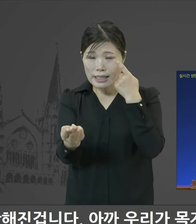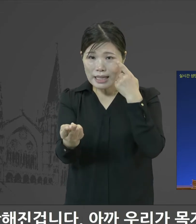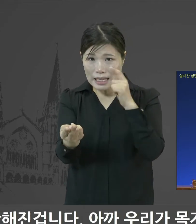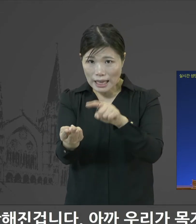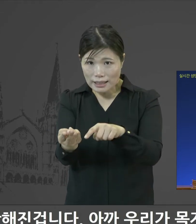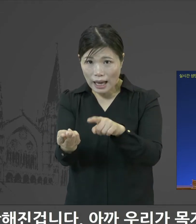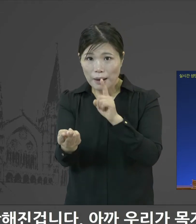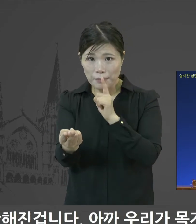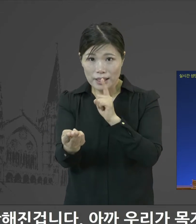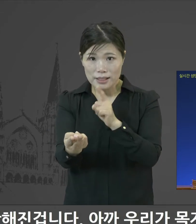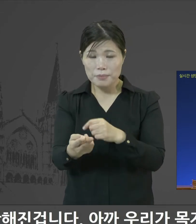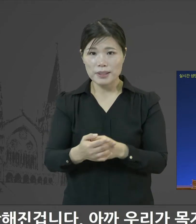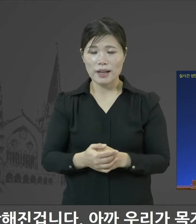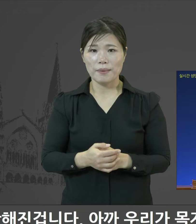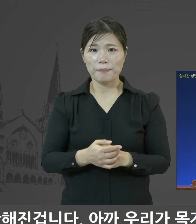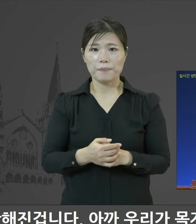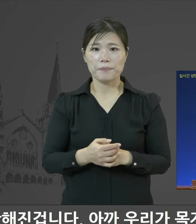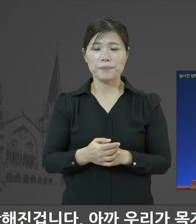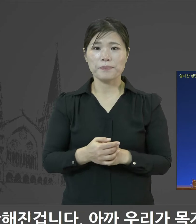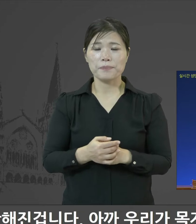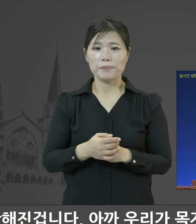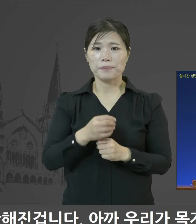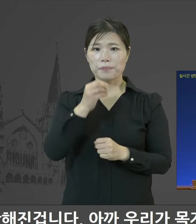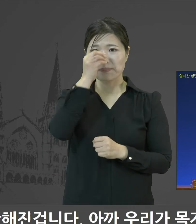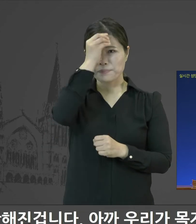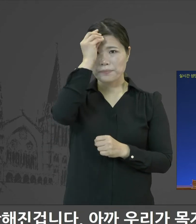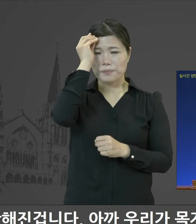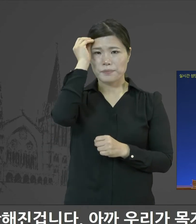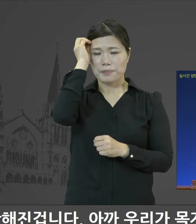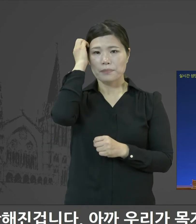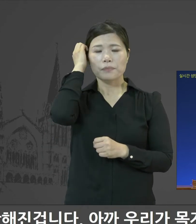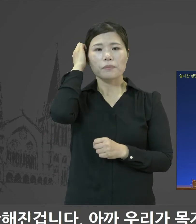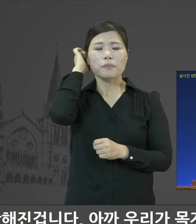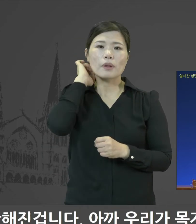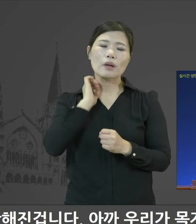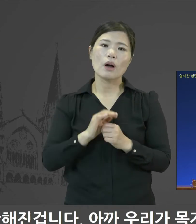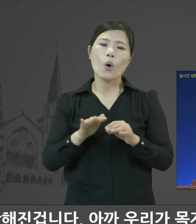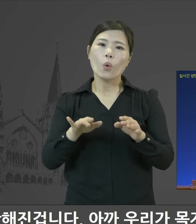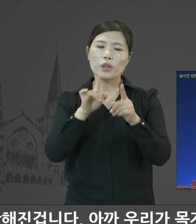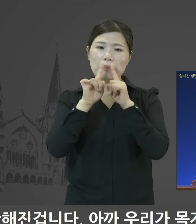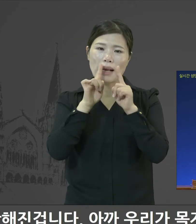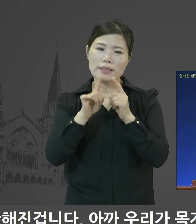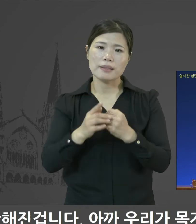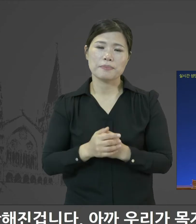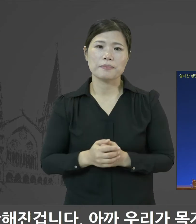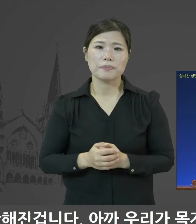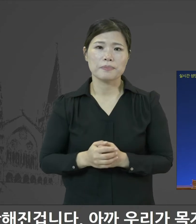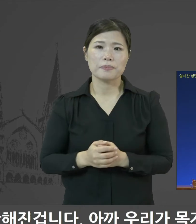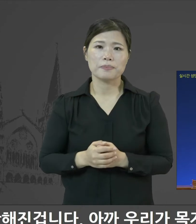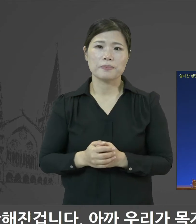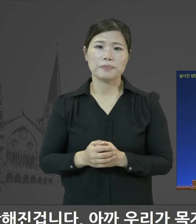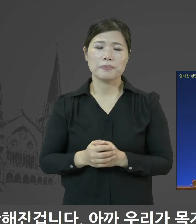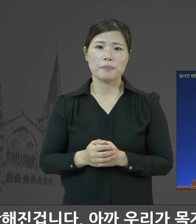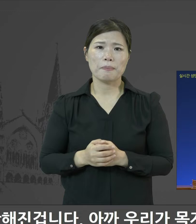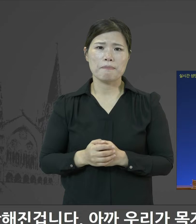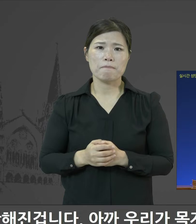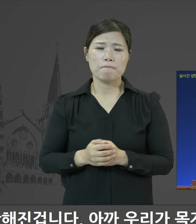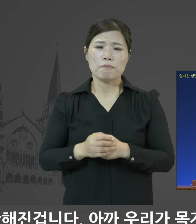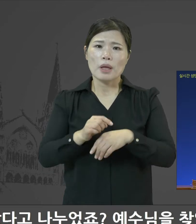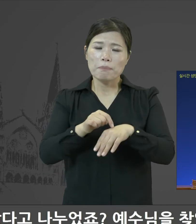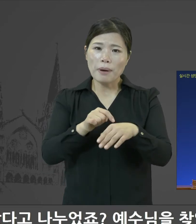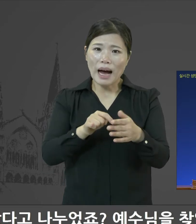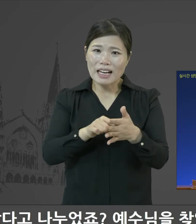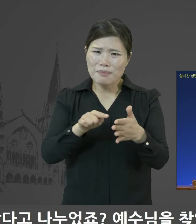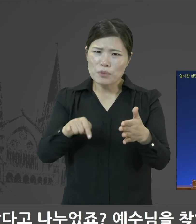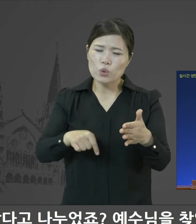나누었죠. 예수님을 찾았다. 오늘 이 말씀도 우리의 이 마음속에